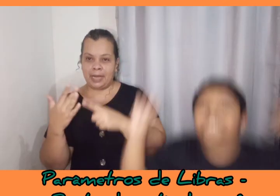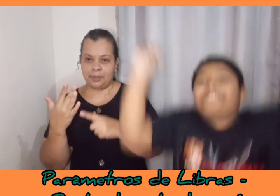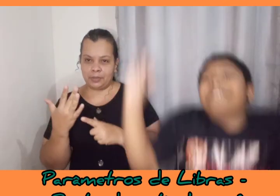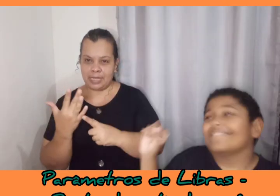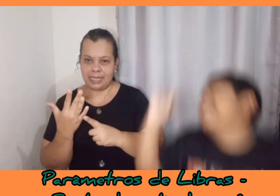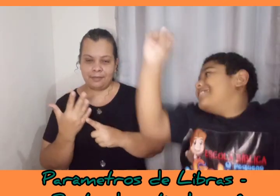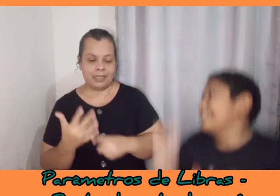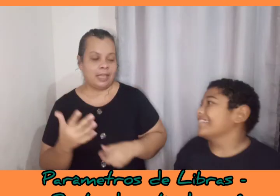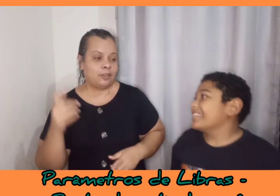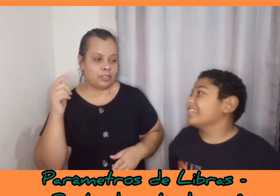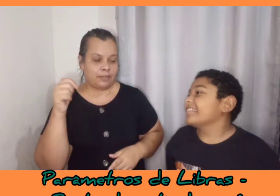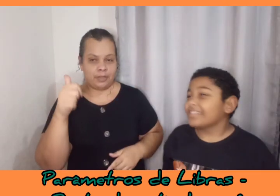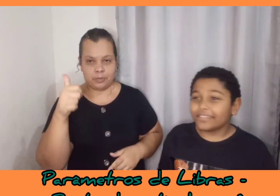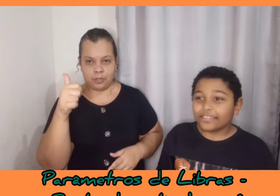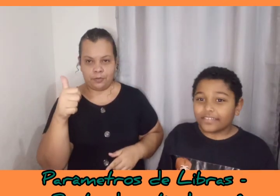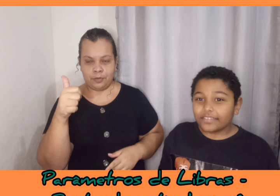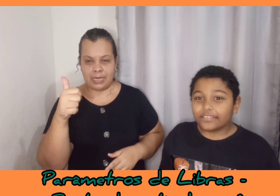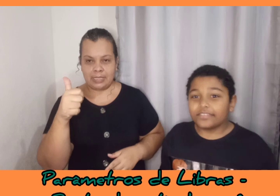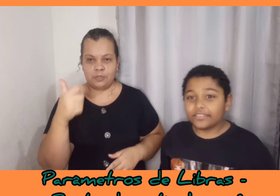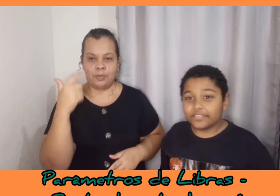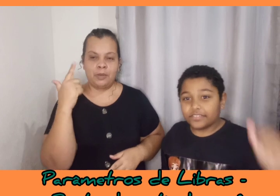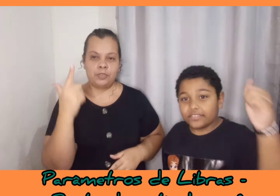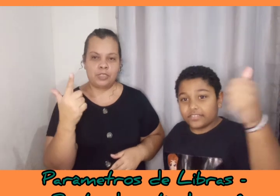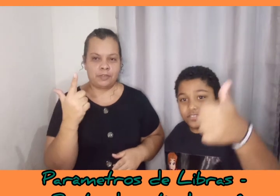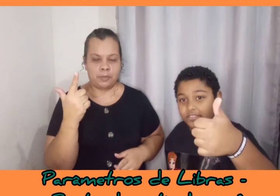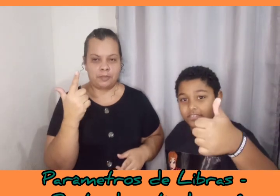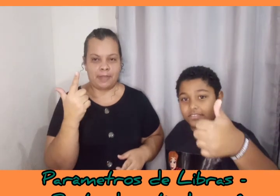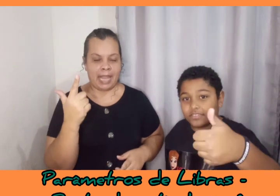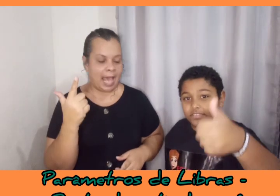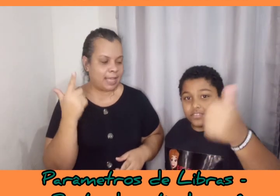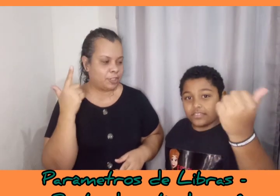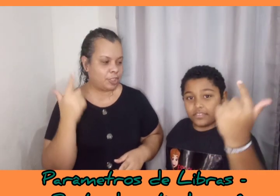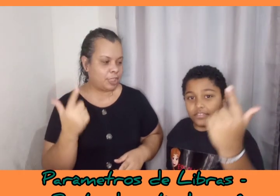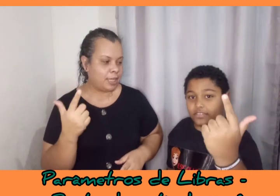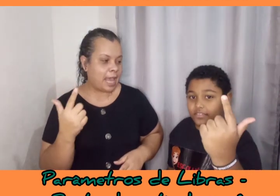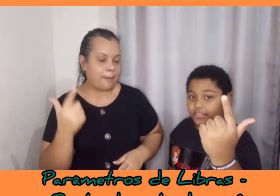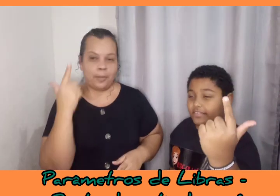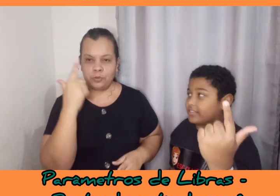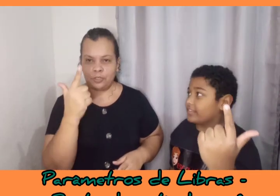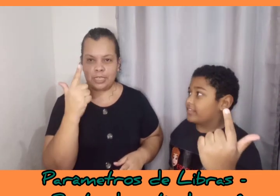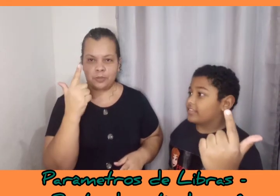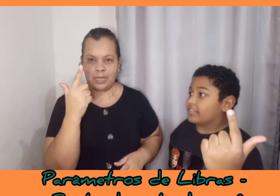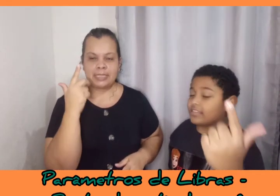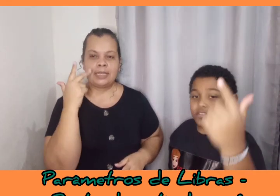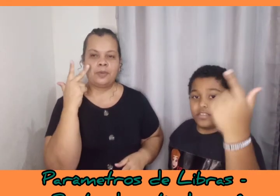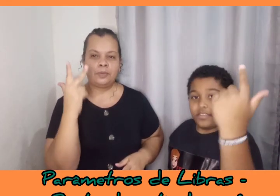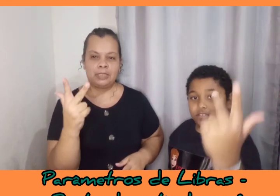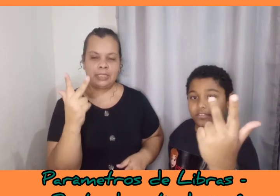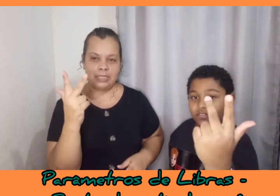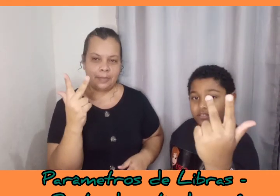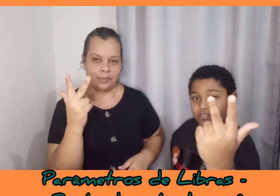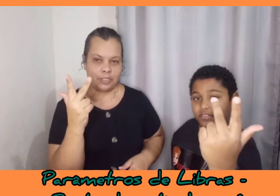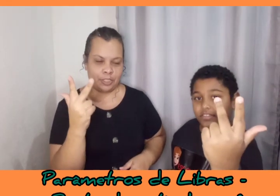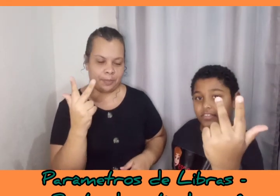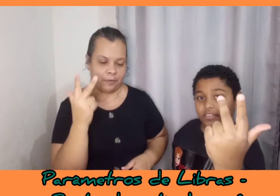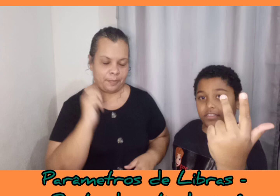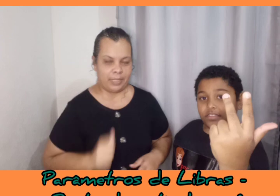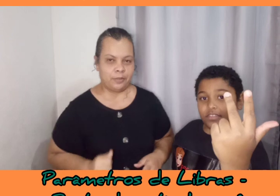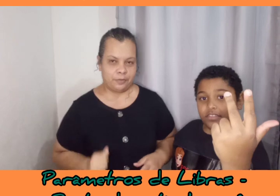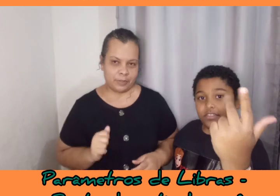parâmetros, né, Davi? Nós já falamos da configuração de mão, hoje nós vamos falar de pontos de articulação e depois de movimento. Vamos